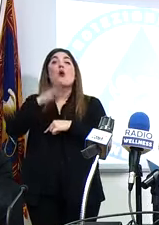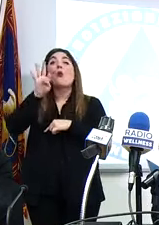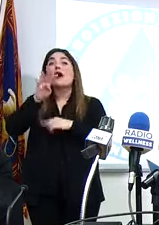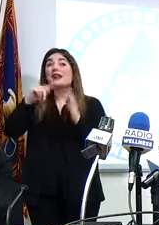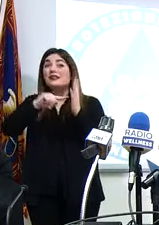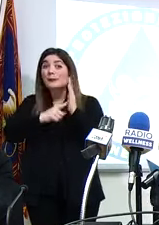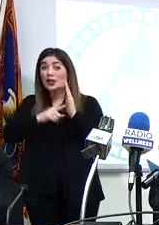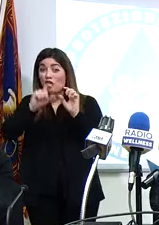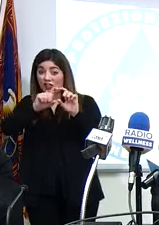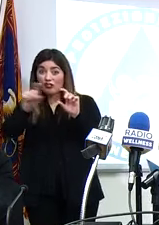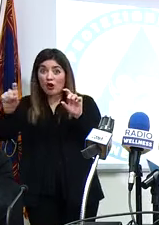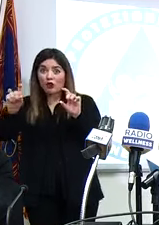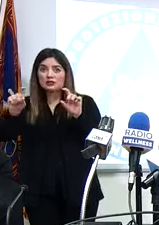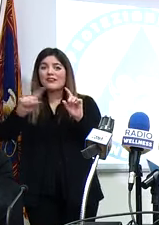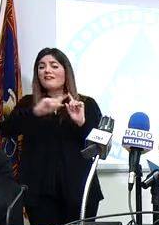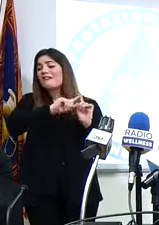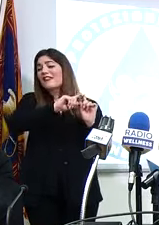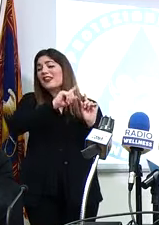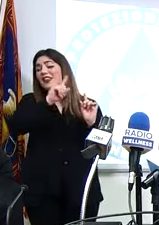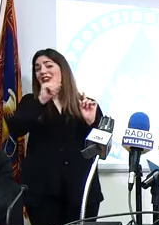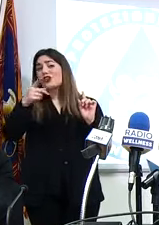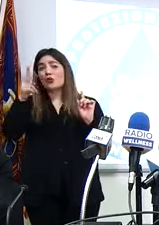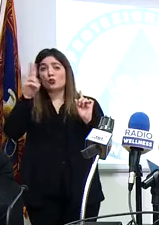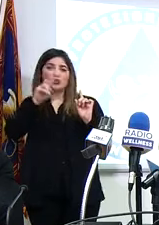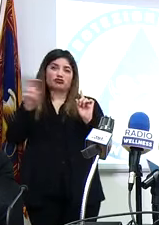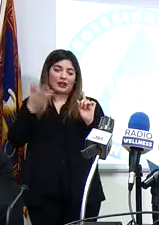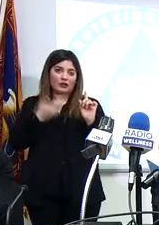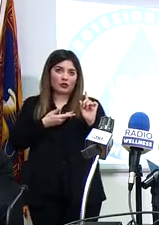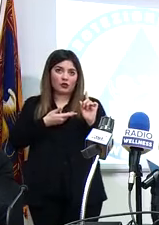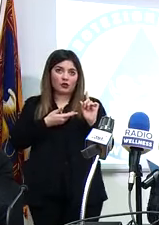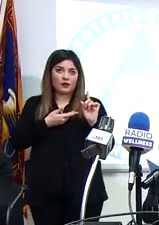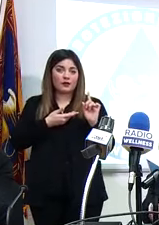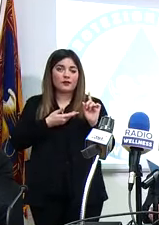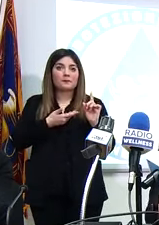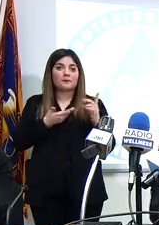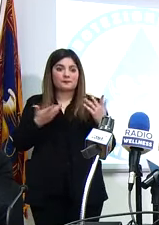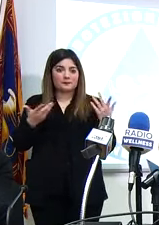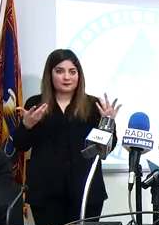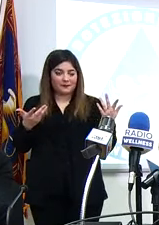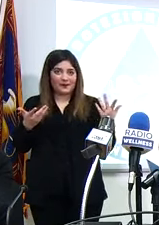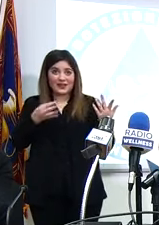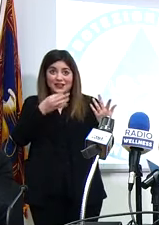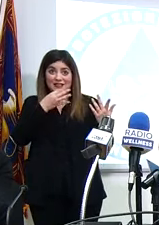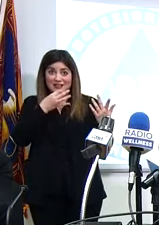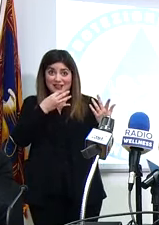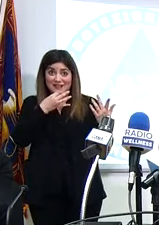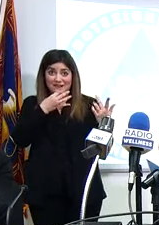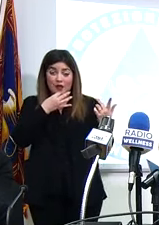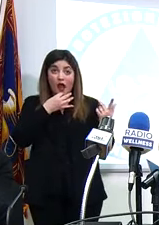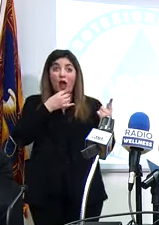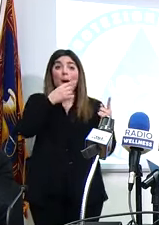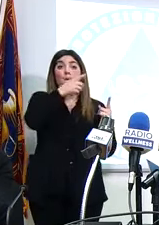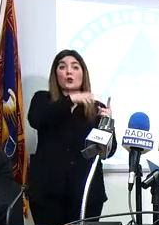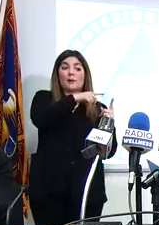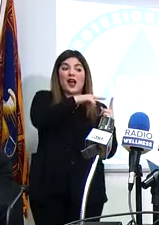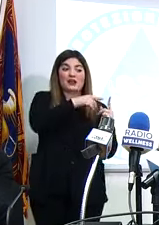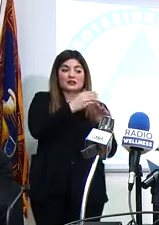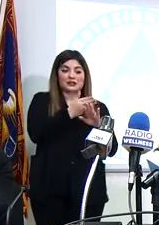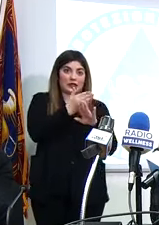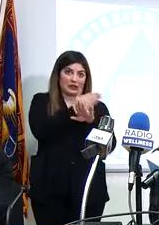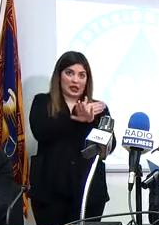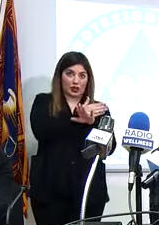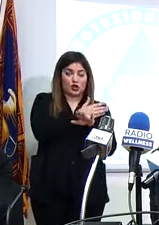e per arrivare ai 202. Quindi, in larga misura però, CureVac è indietro, sono